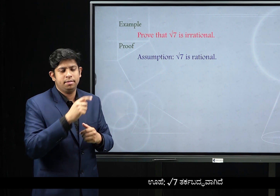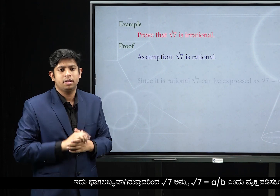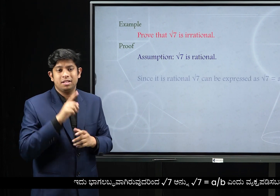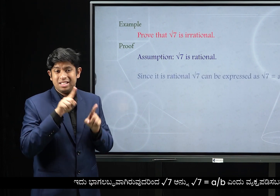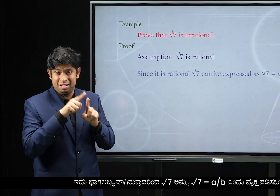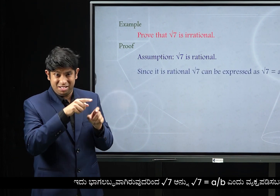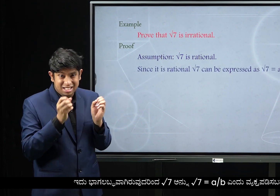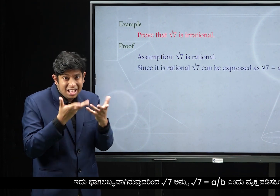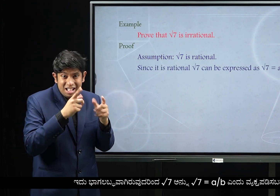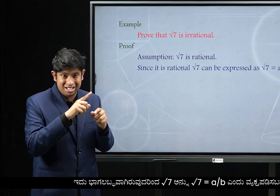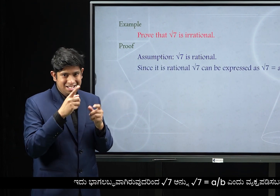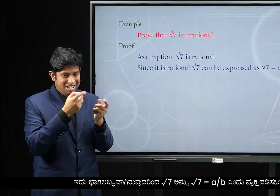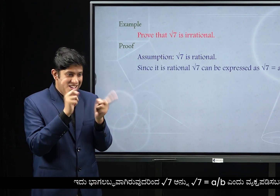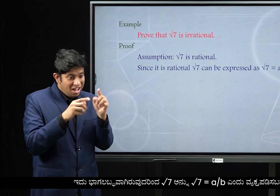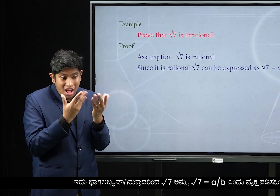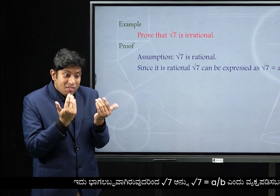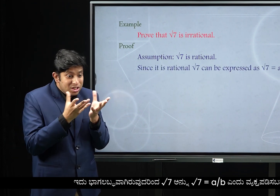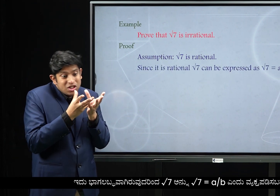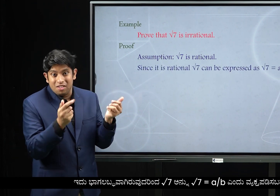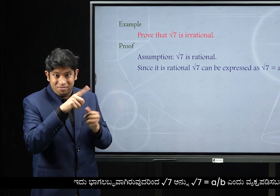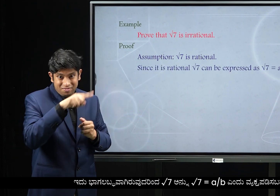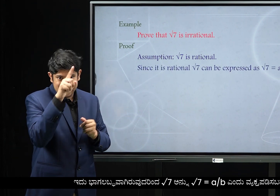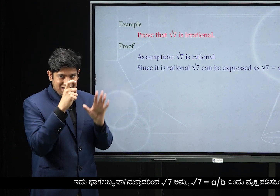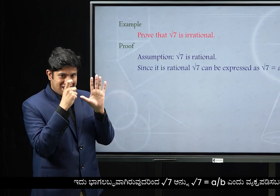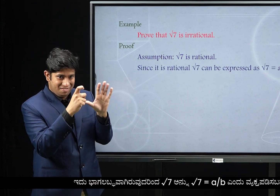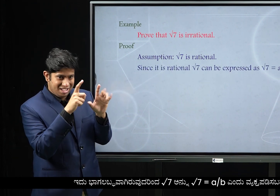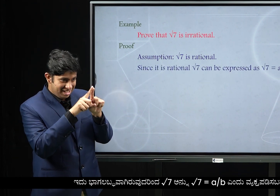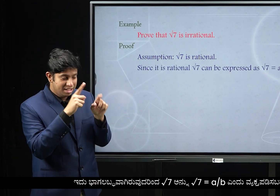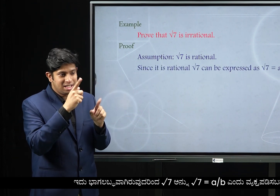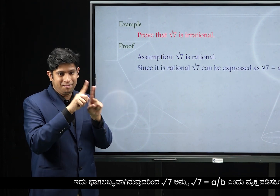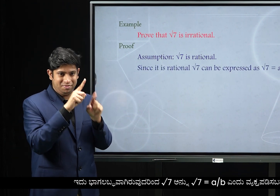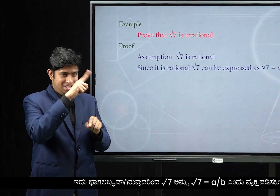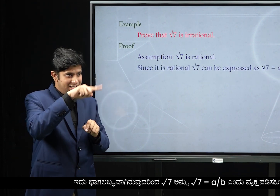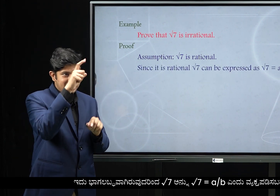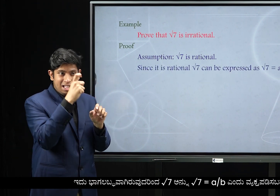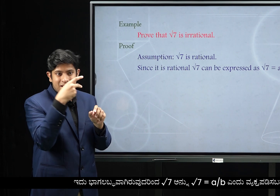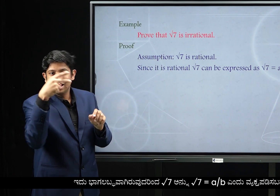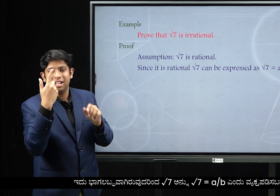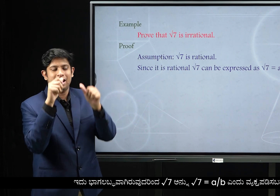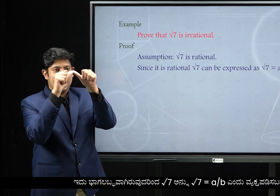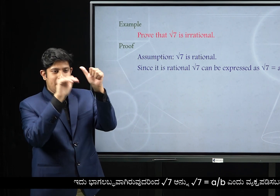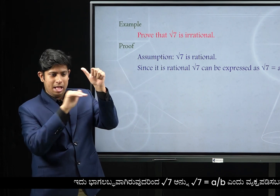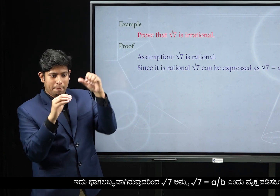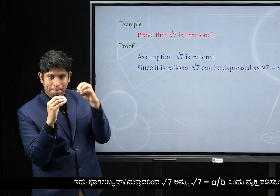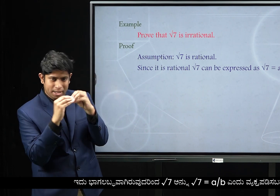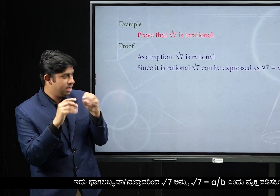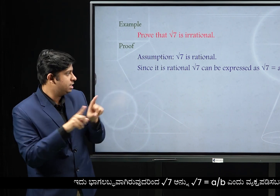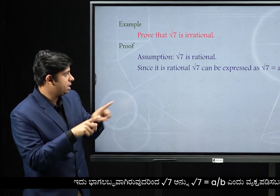ಇದು ಭಾಗಲಬ್ಧವಾಗಿರುವುದರಿಂದ ವರ್ಗಮೂಲ 7 ವರ್ಗಮೂಲ 7 ಈಕ್ವಲ್ಸ್ A/B ಎಂದು ವ್ಯಕ್ತಪಡಿಸಬಹುದು.